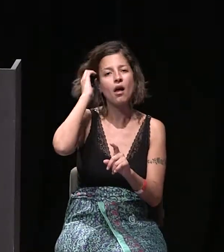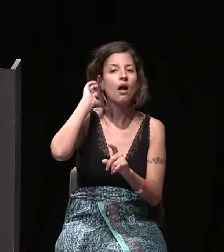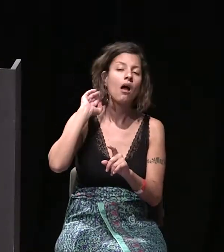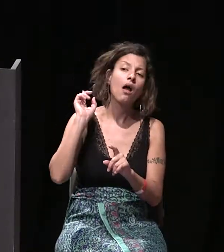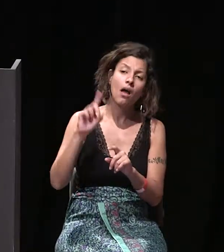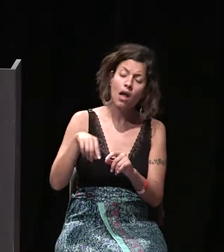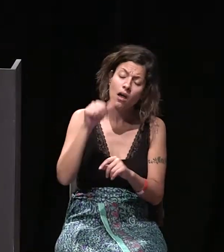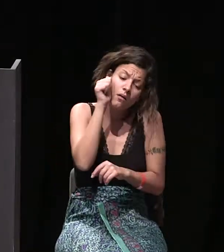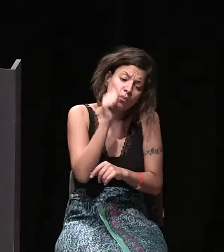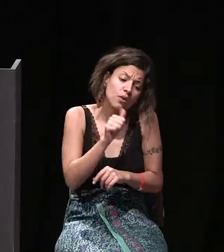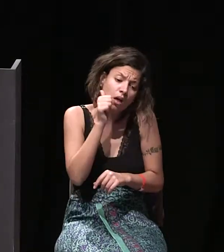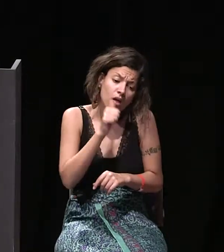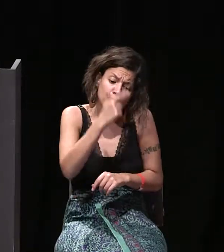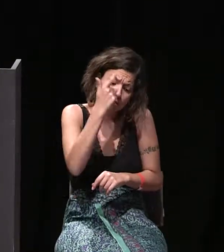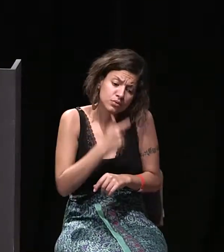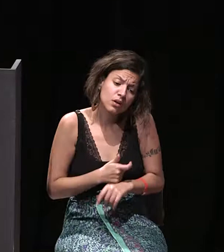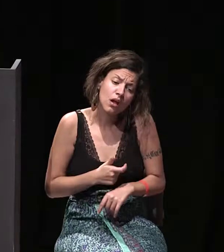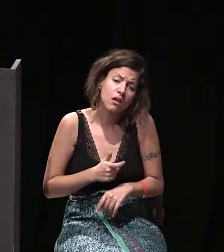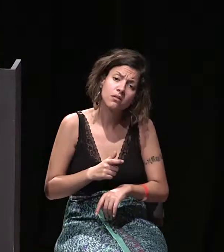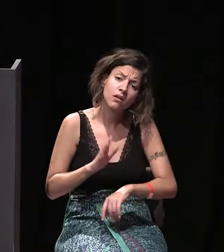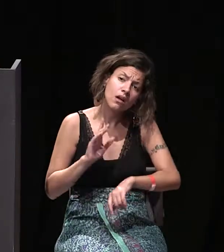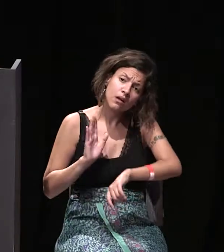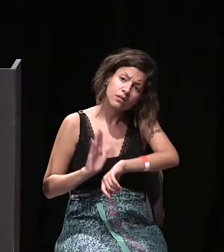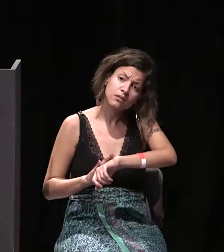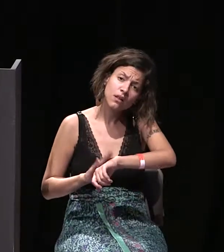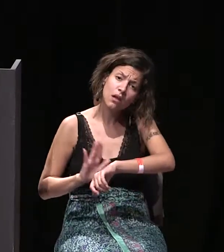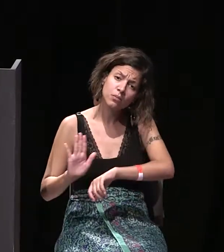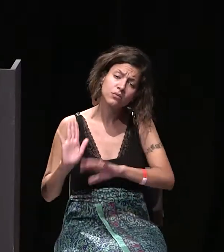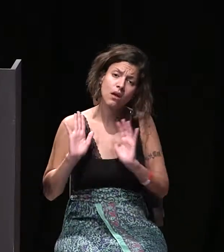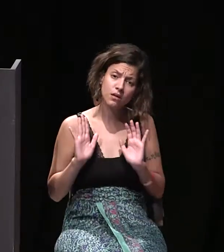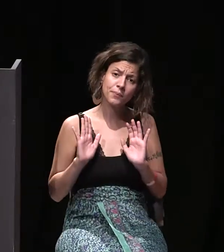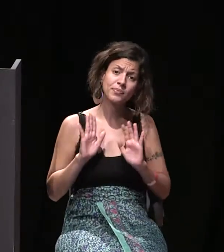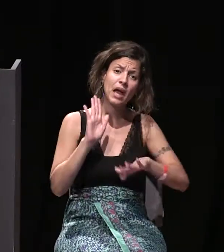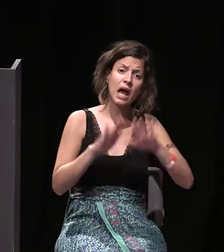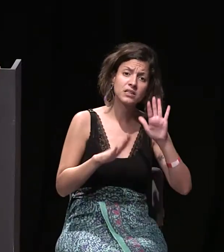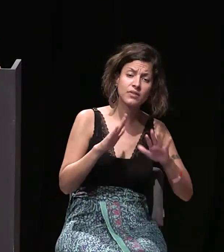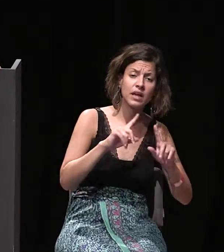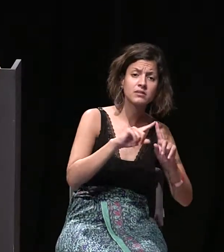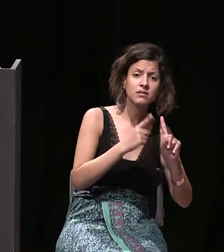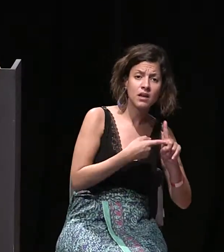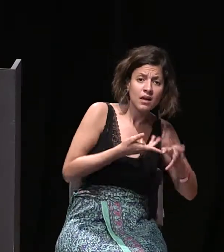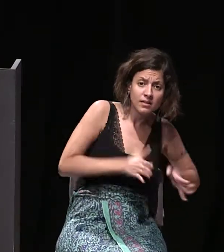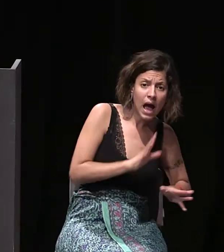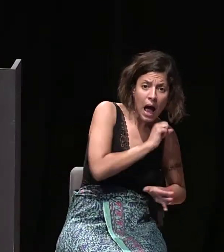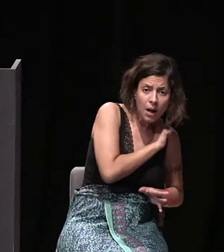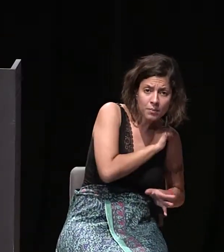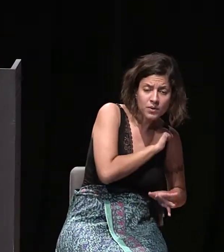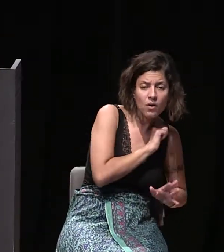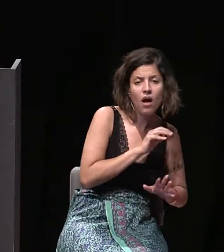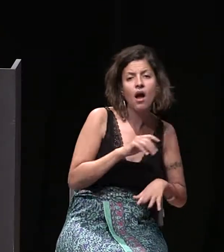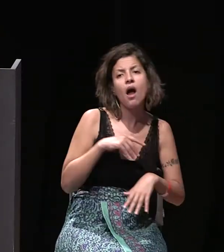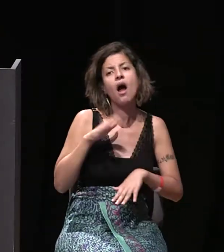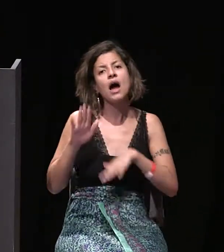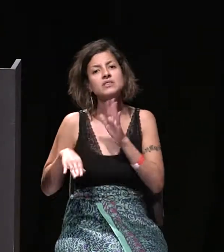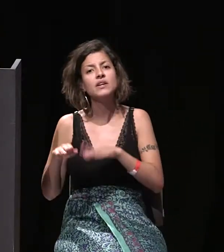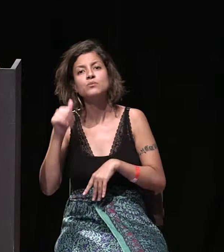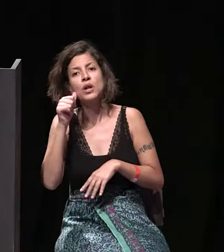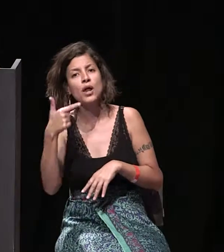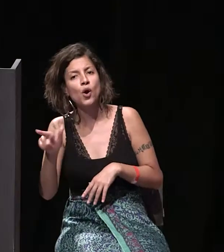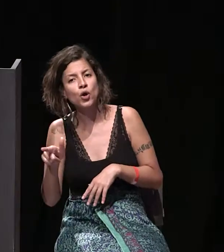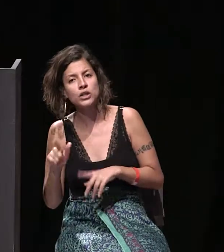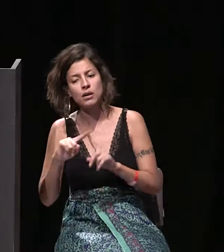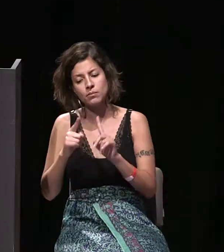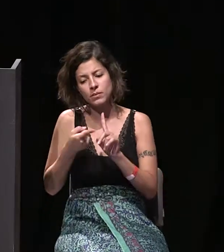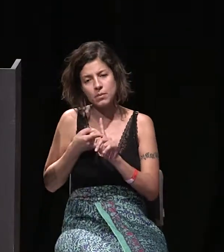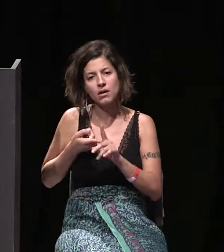um indivíduo, que tem o tempo dela, nem todo parto vai ser no mesmo período, e o bebê também vai depender de como ele está encaixado. A gente